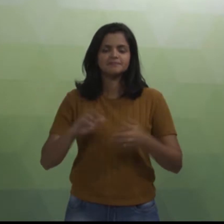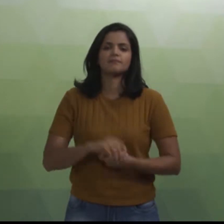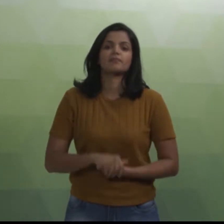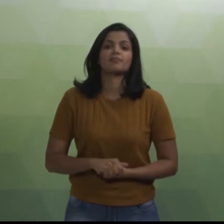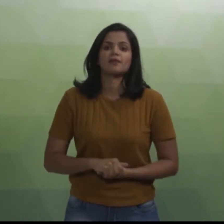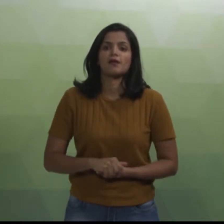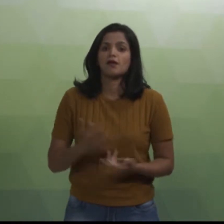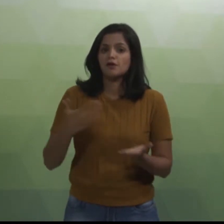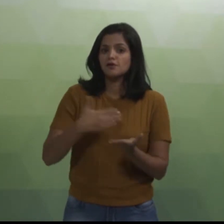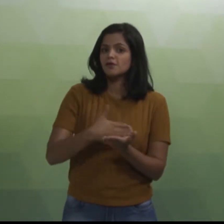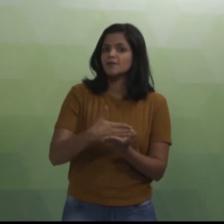Olá!